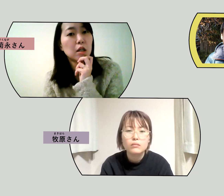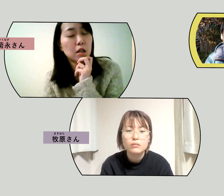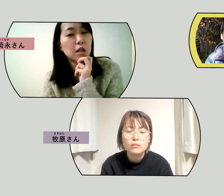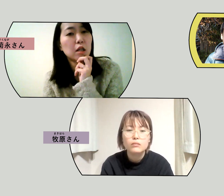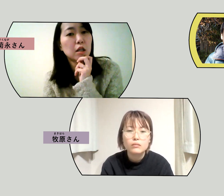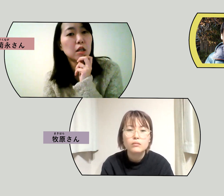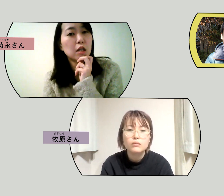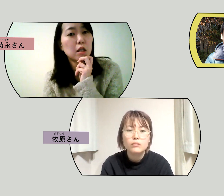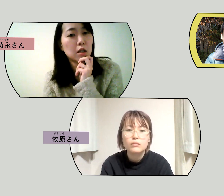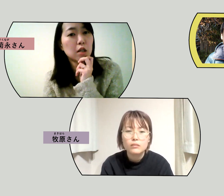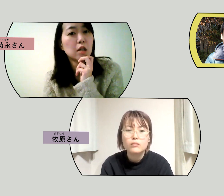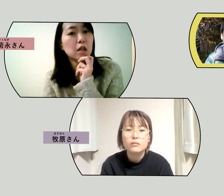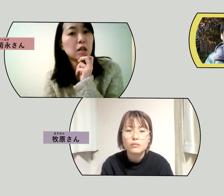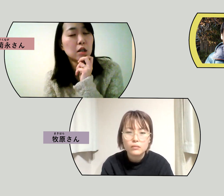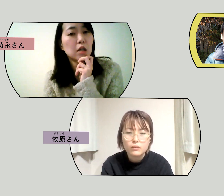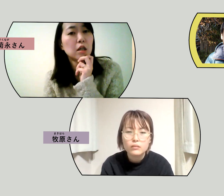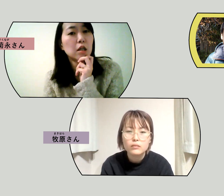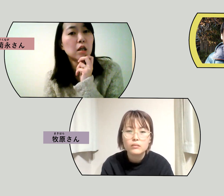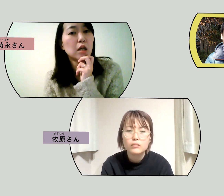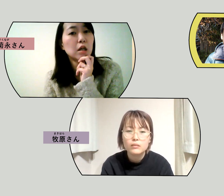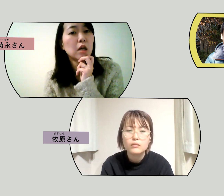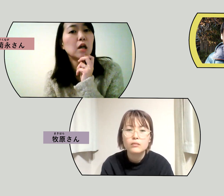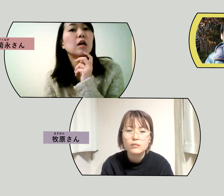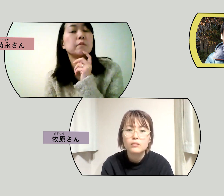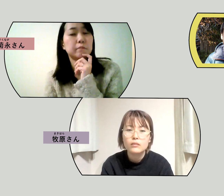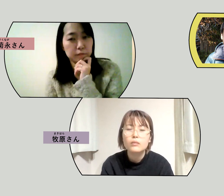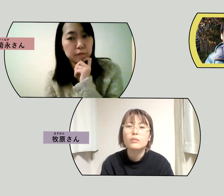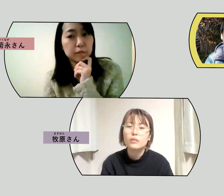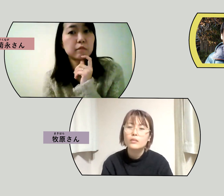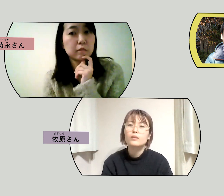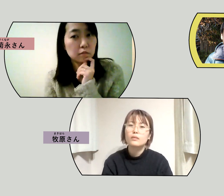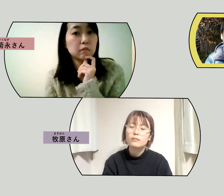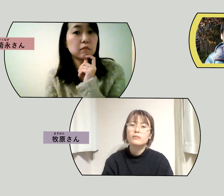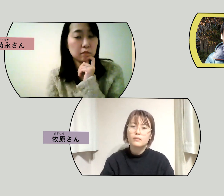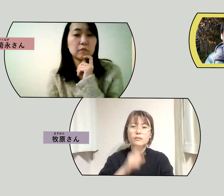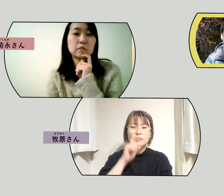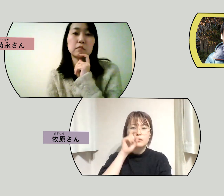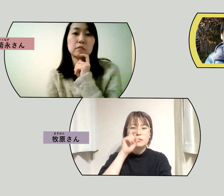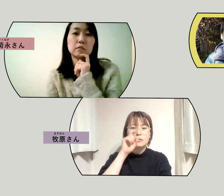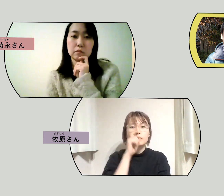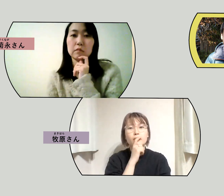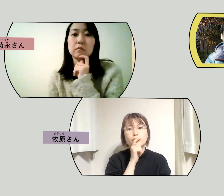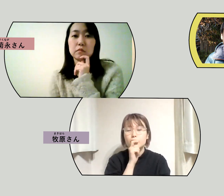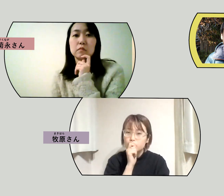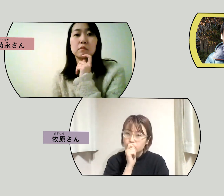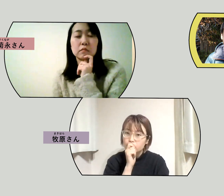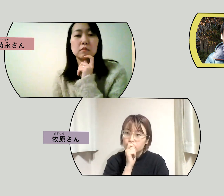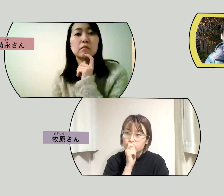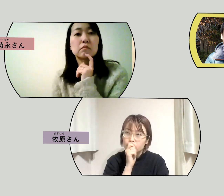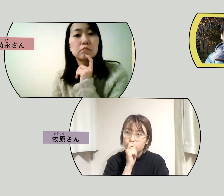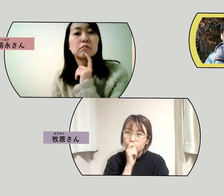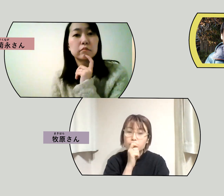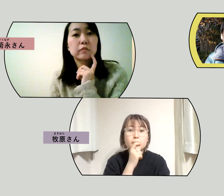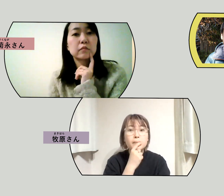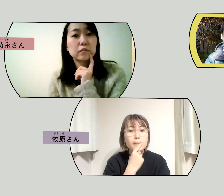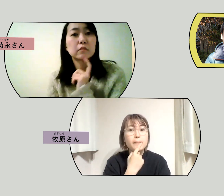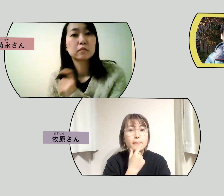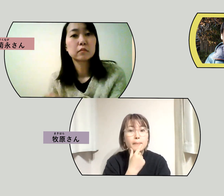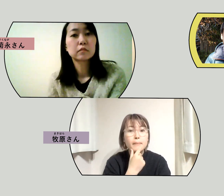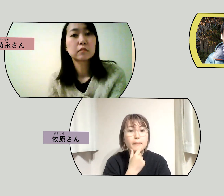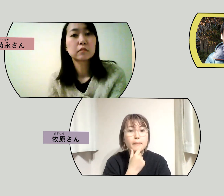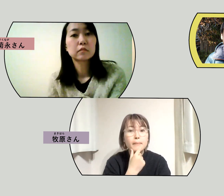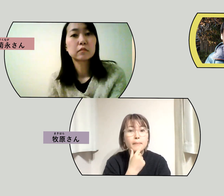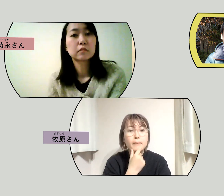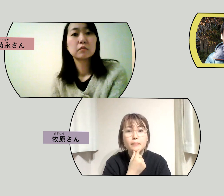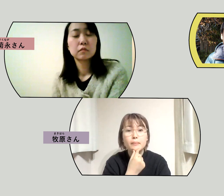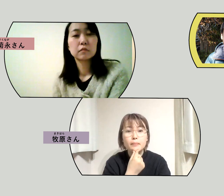が多いのかなっていう風に思っていて結構最近自分でも気づくんですけど自分は結構